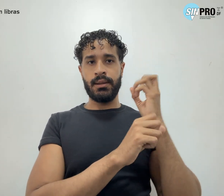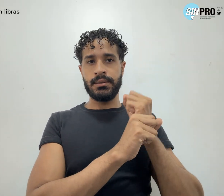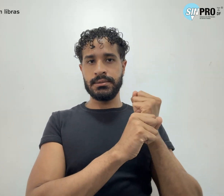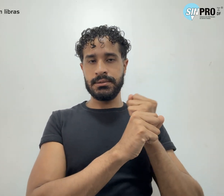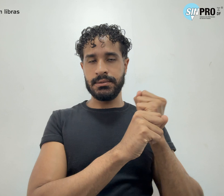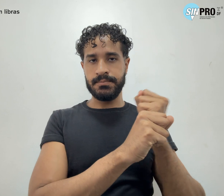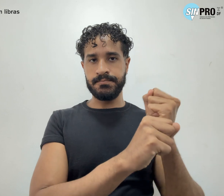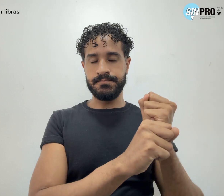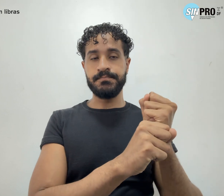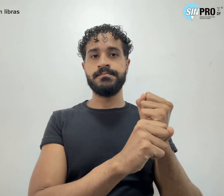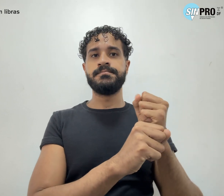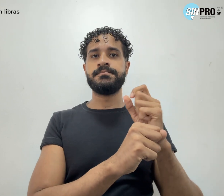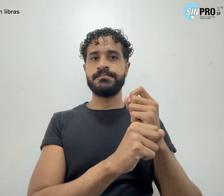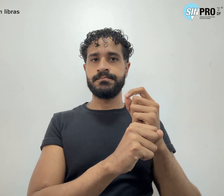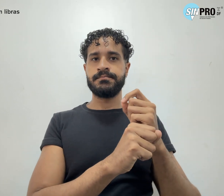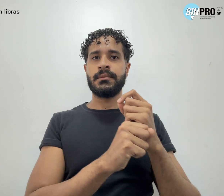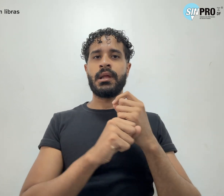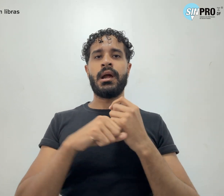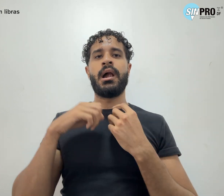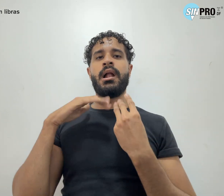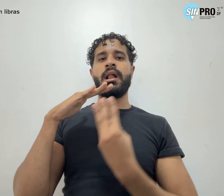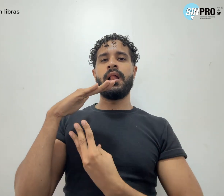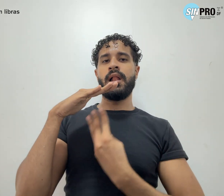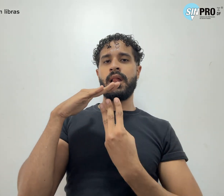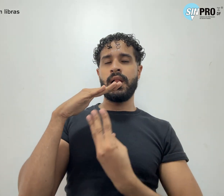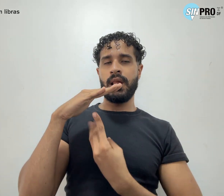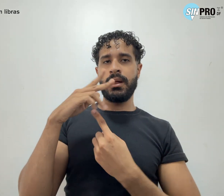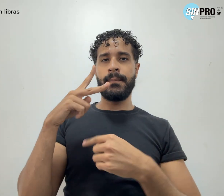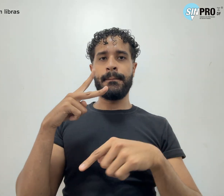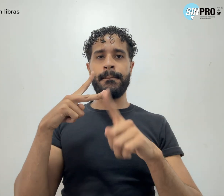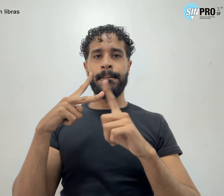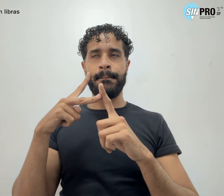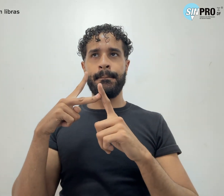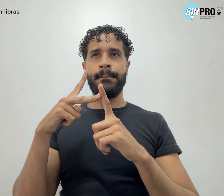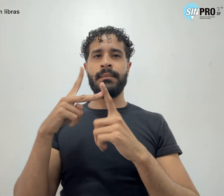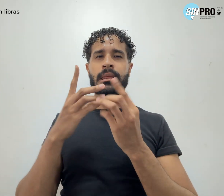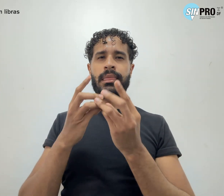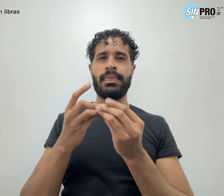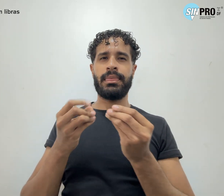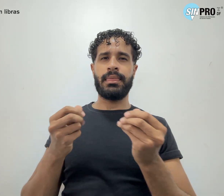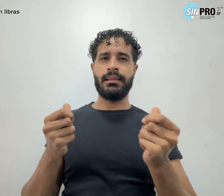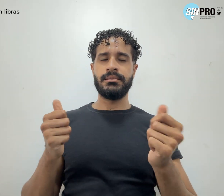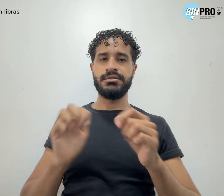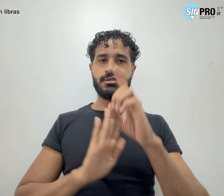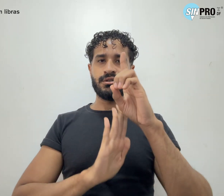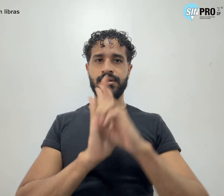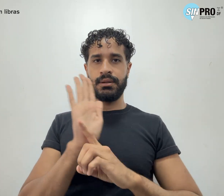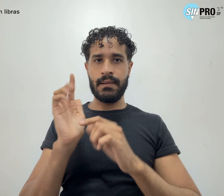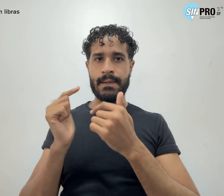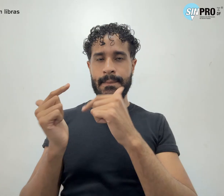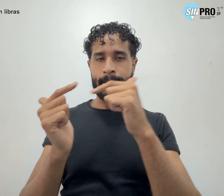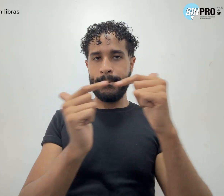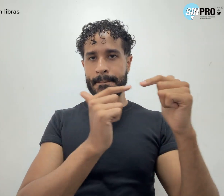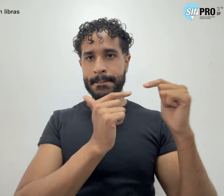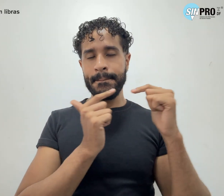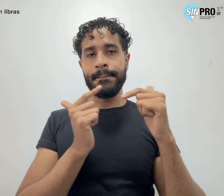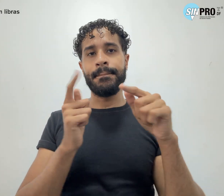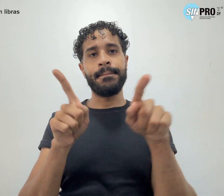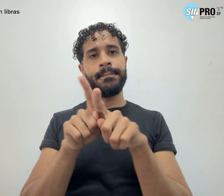a terceirização, a desconfiguração dos direitos trabalhistas, a